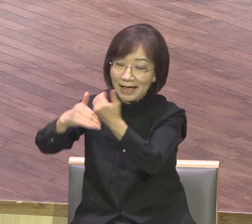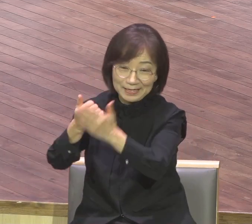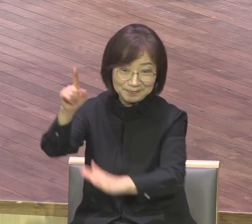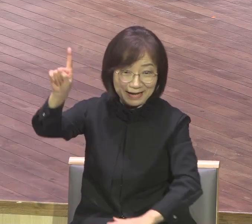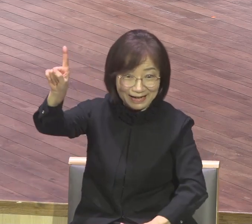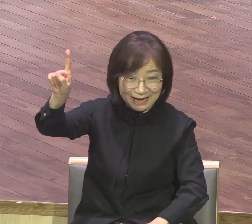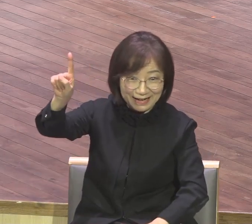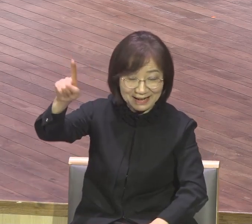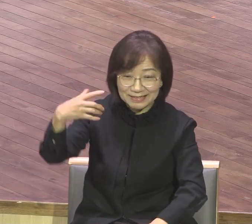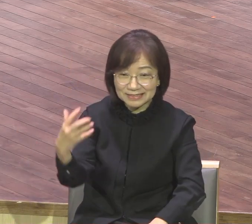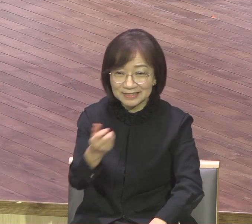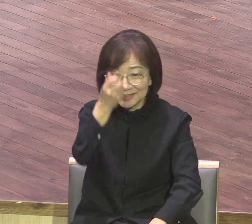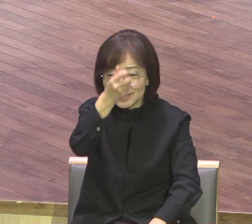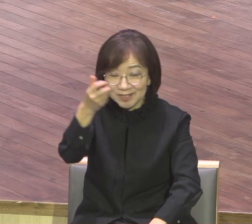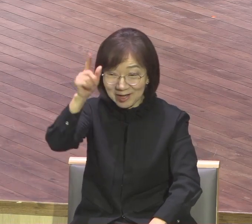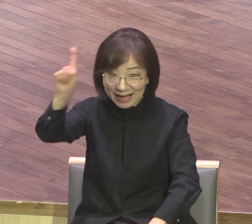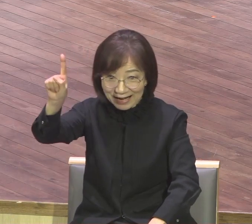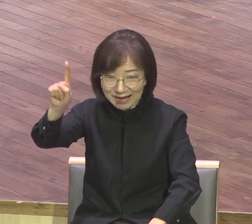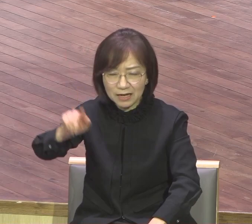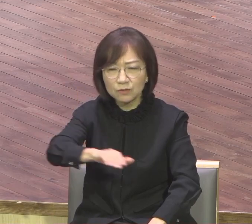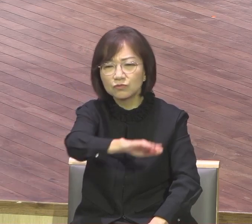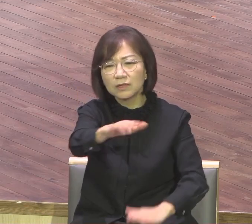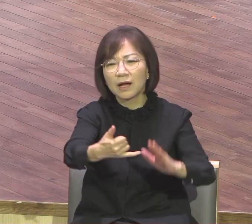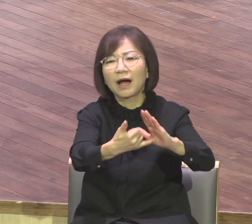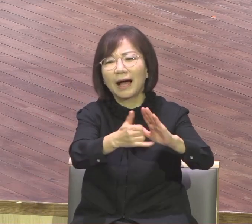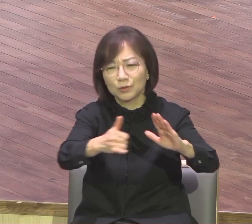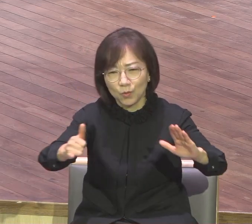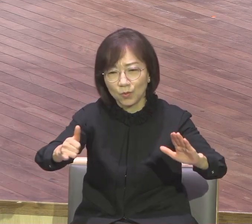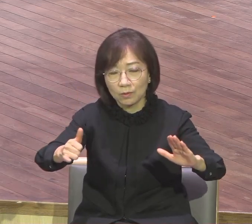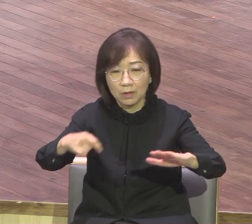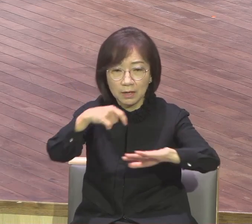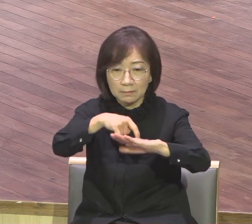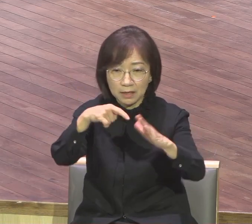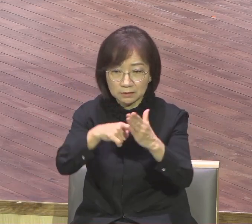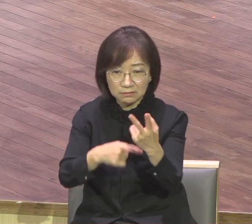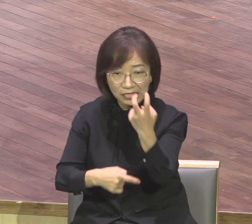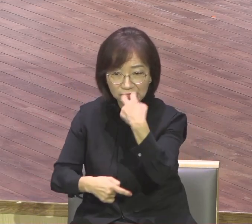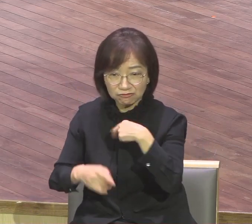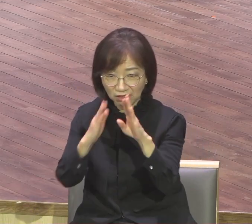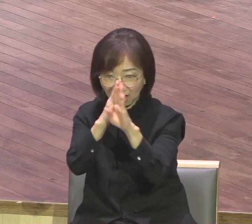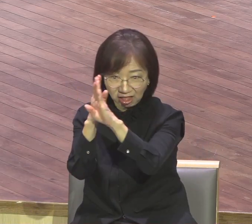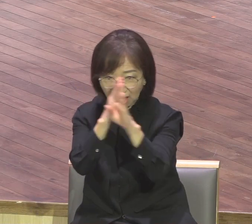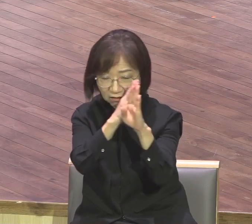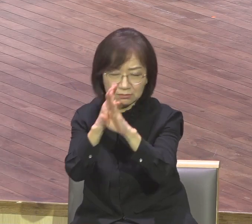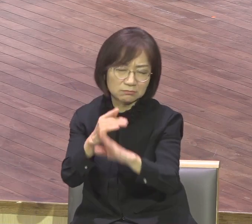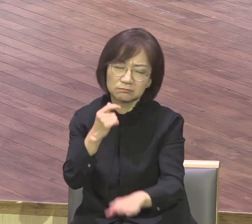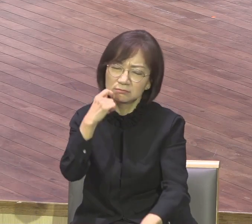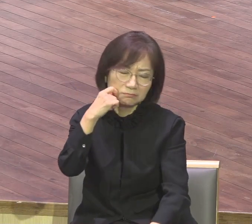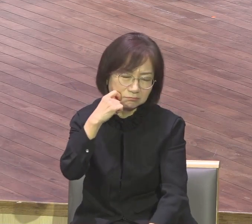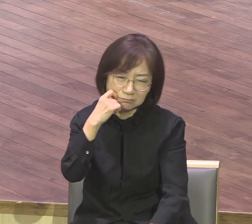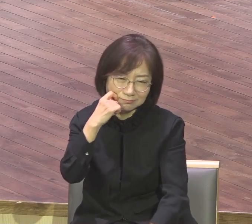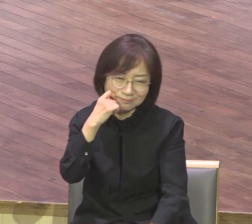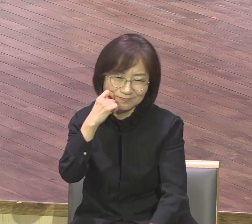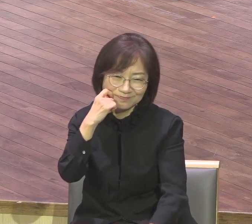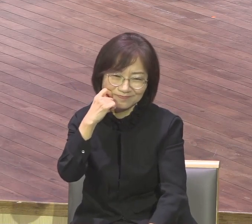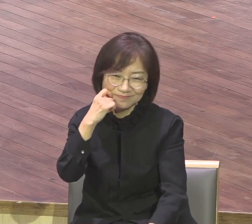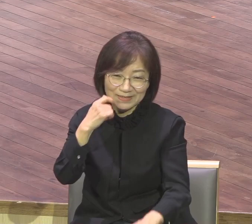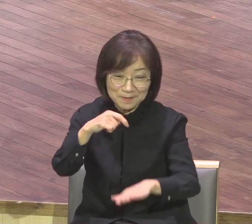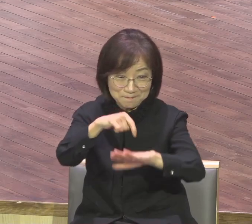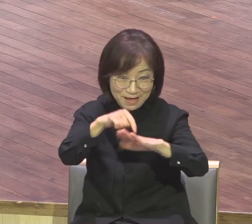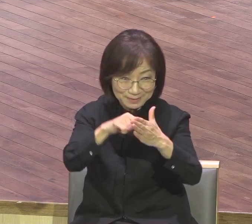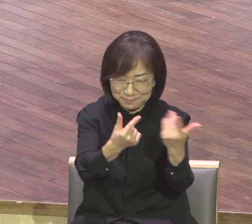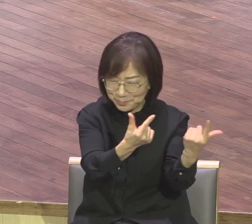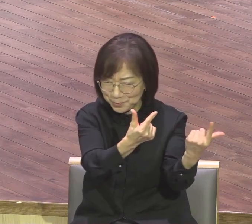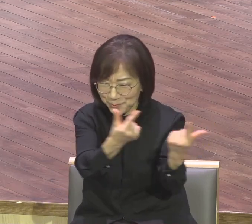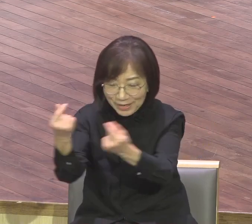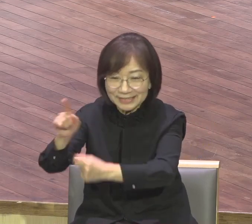성령으로 한 그리스도와 한 가족 됐는데 여기서 두 마음 품으면 안 된다는 얘기예요. Por eso nosotros a través de mismo Cristo, mismo Dios somos